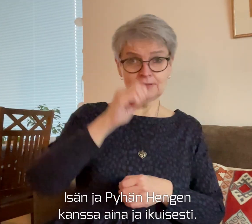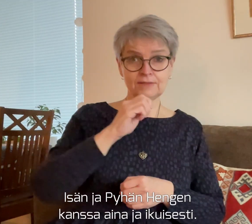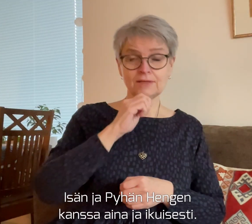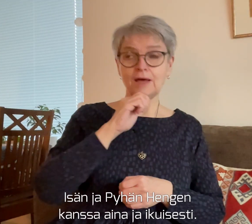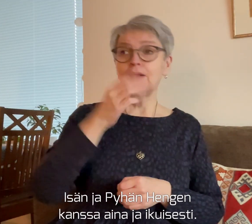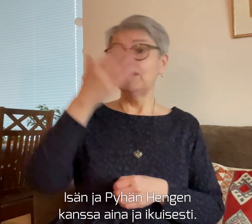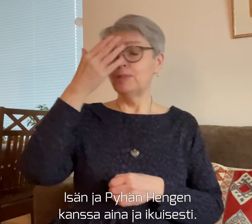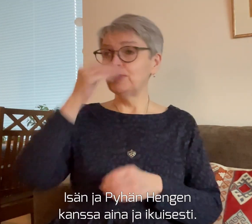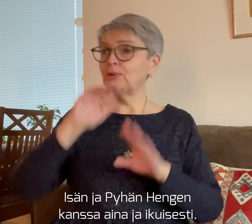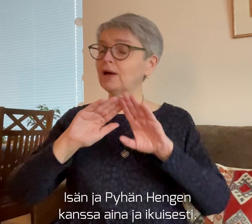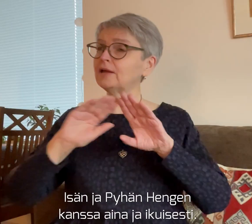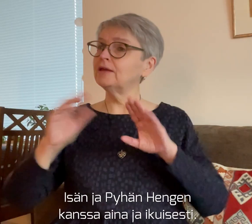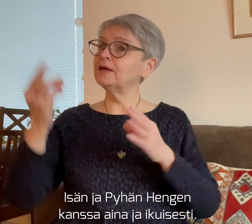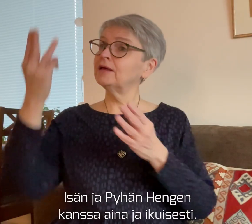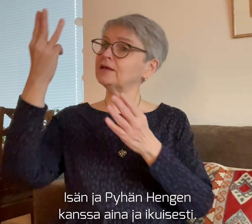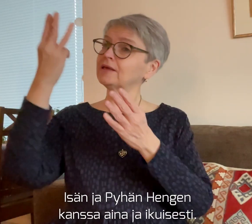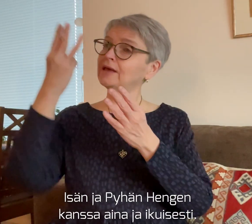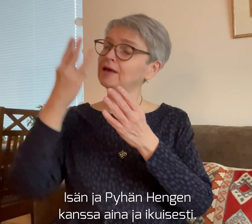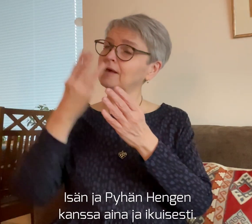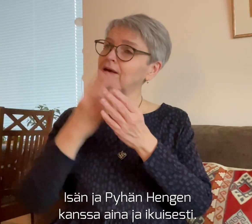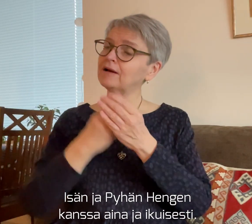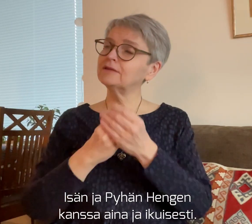Isän ja Pyhän Hengen kanssa